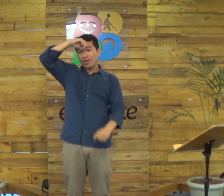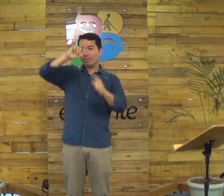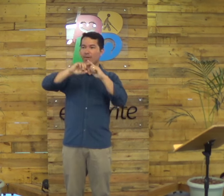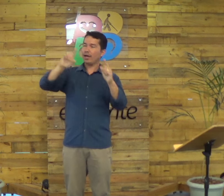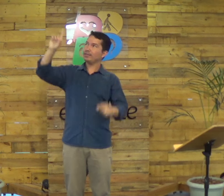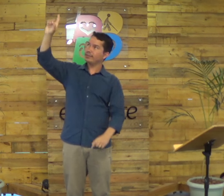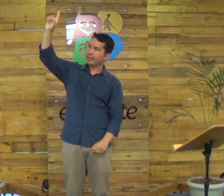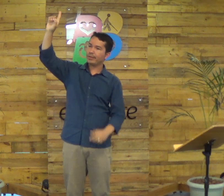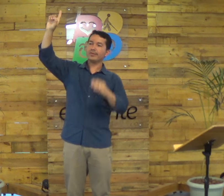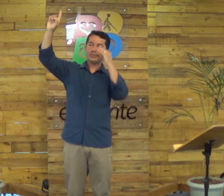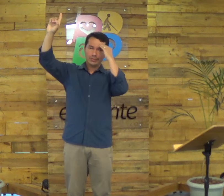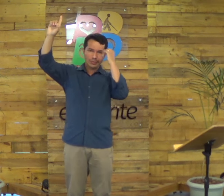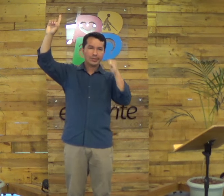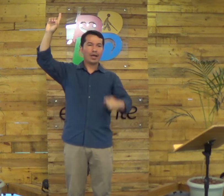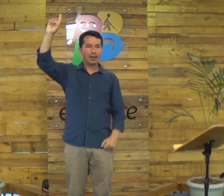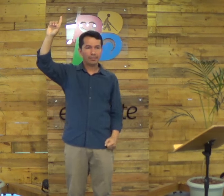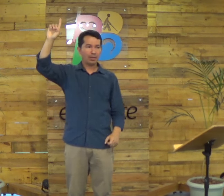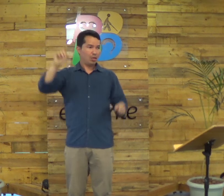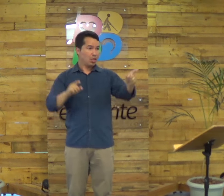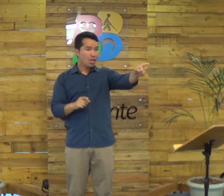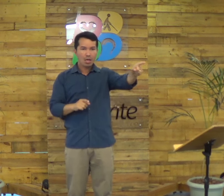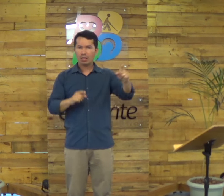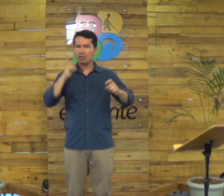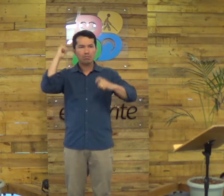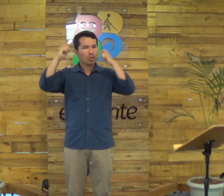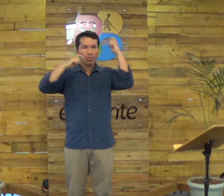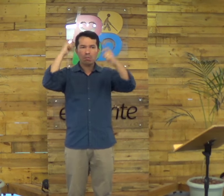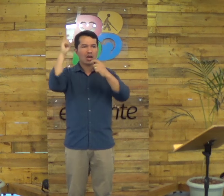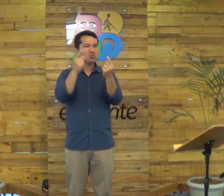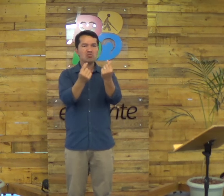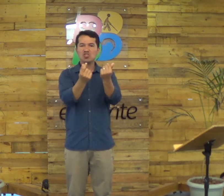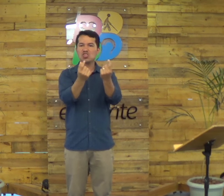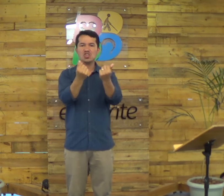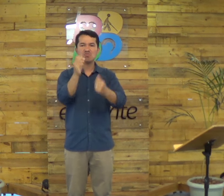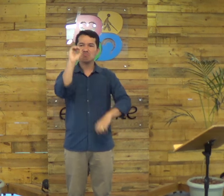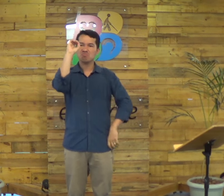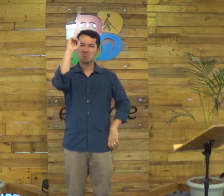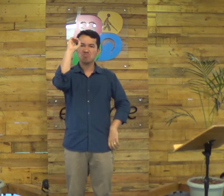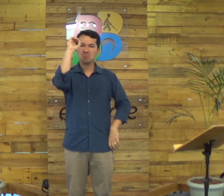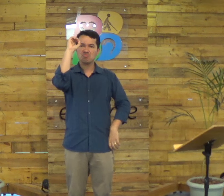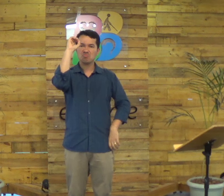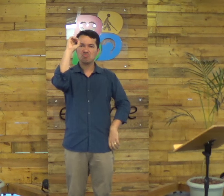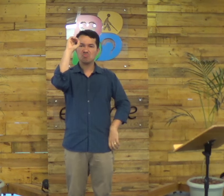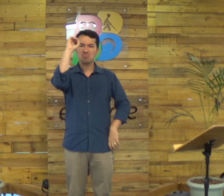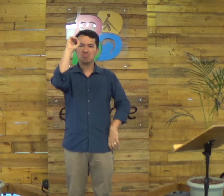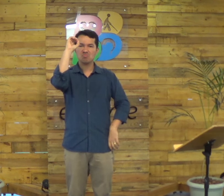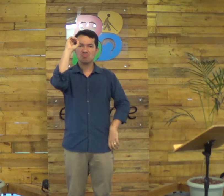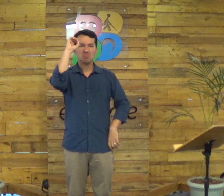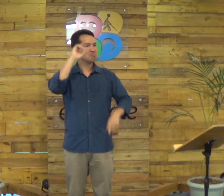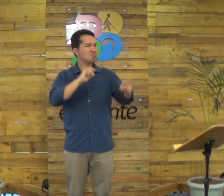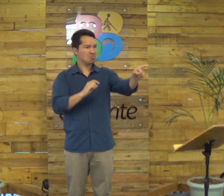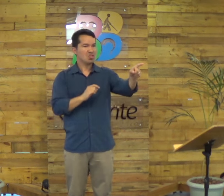ele não estava levando de nada, mas, Deus sabia, Deus já sabia, o salão, em nenhum momento, se preocupou com o dinheiro,